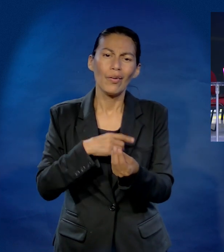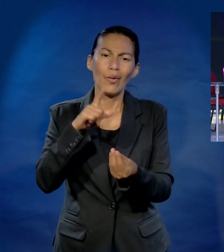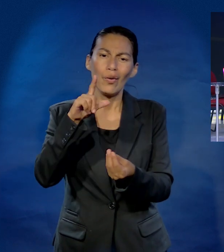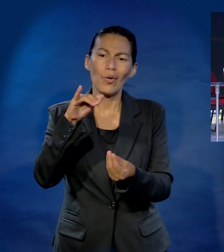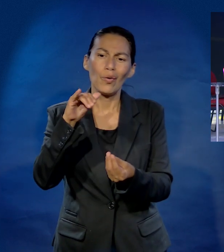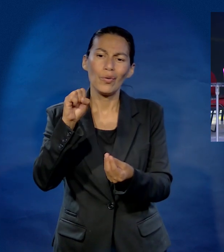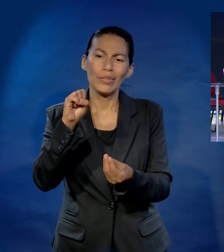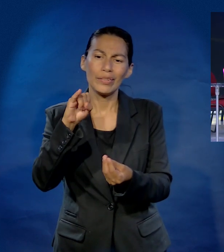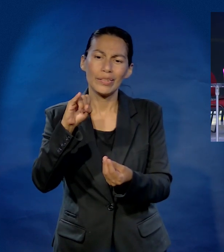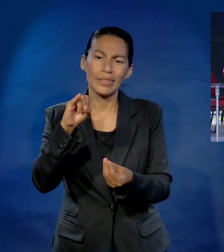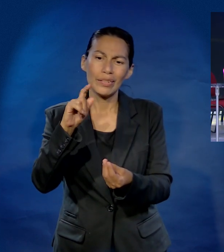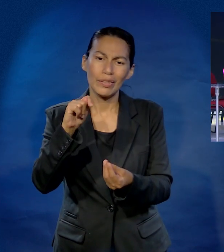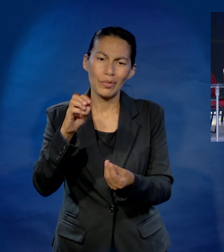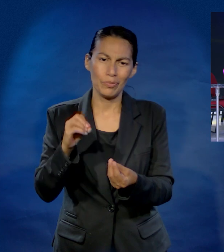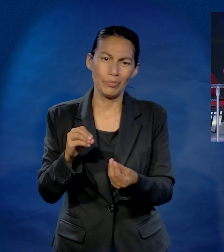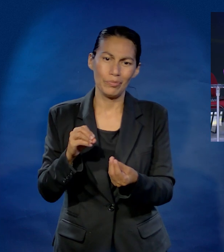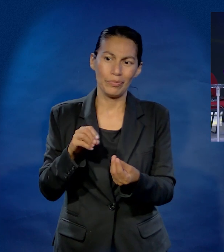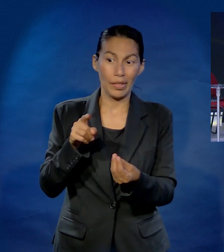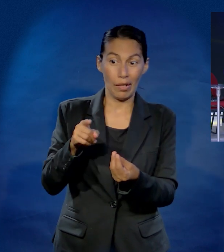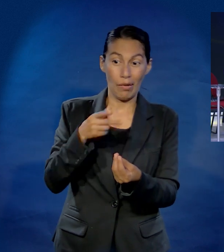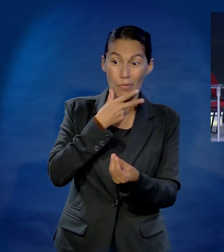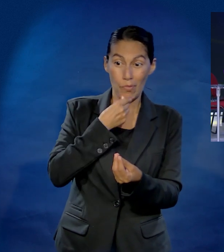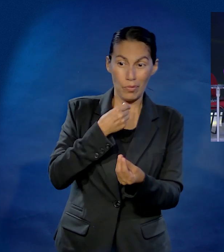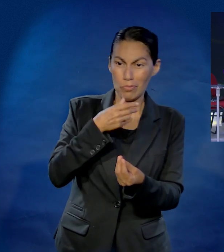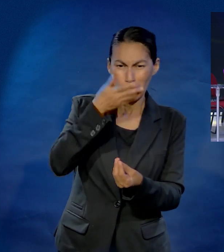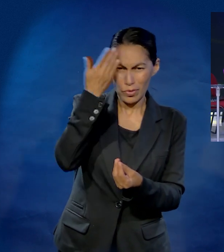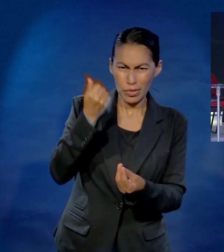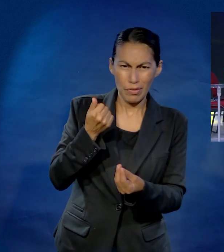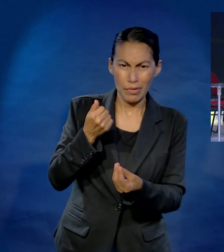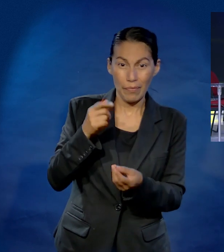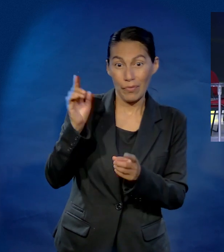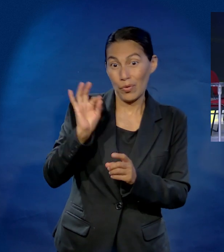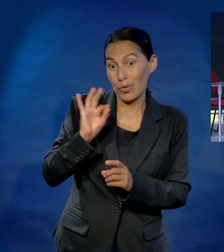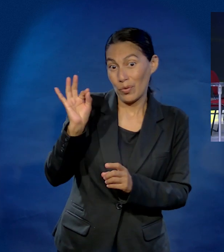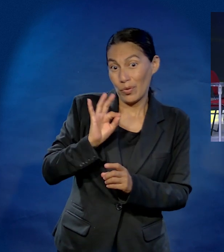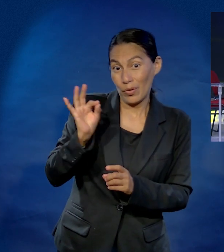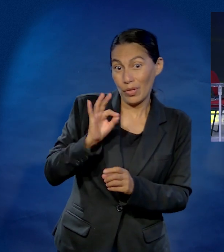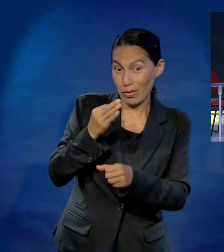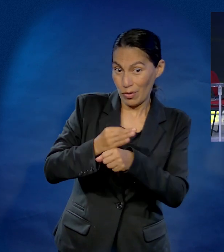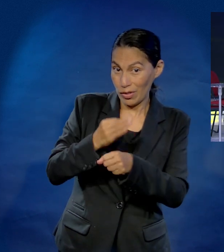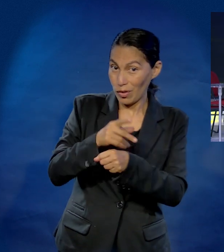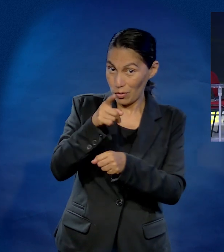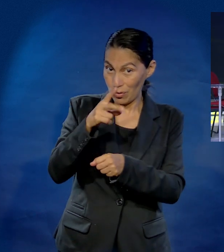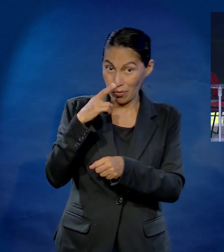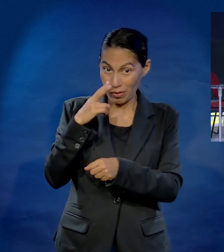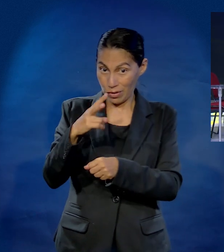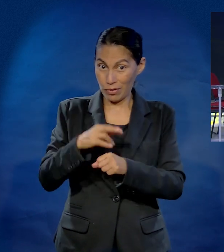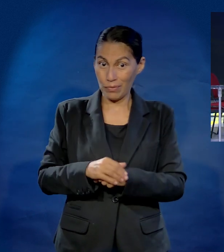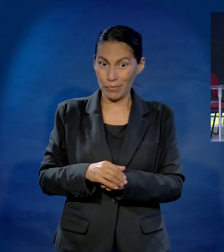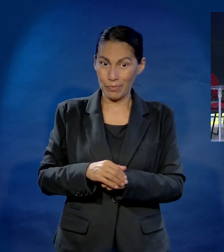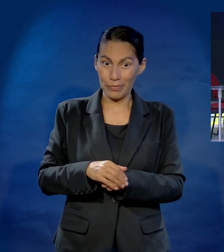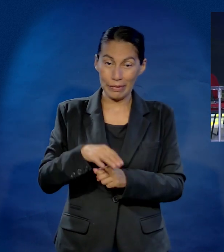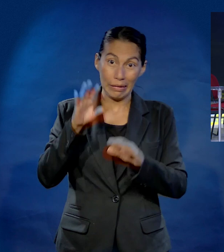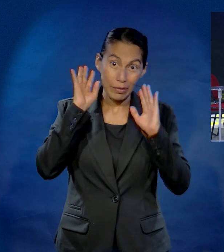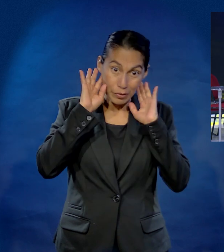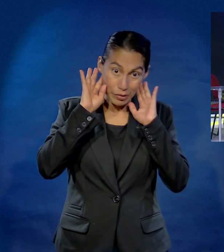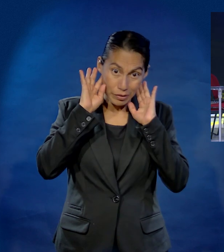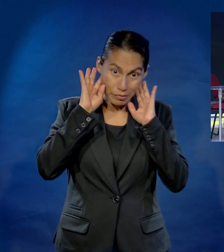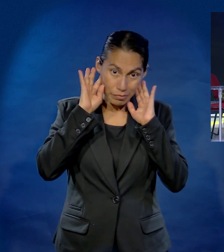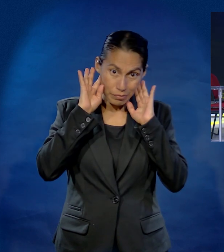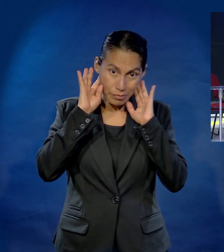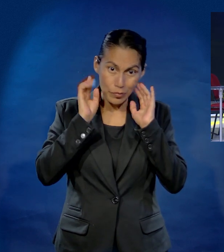Y el ejemplo de la doctora Daisy con Luisito me enseñó diametralmente a cambiar mis ojos a las cosas que son guiadas por el